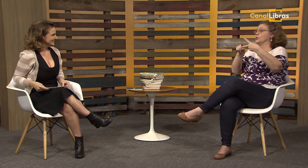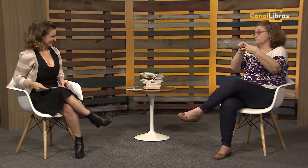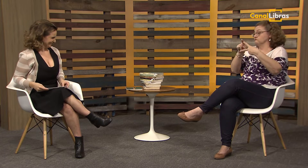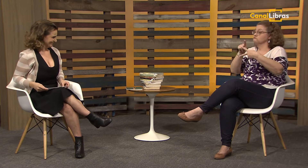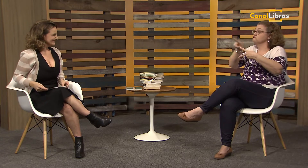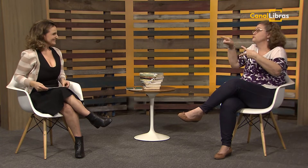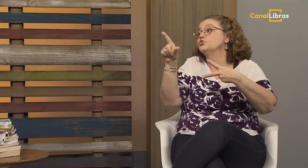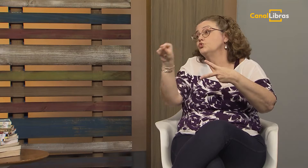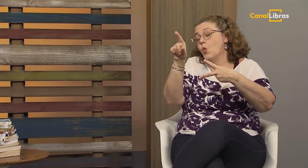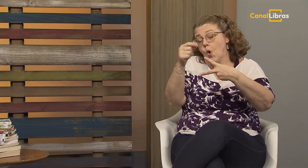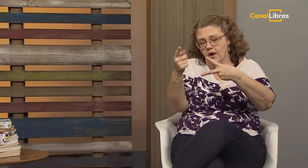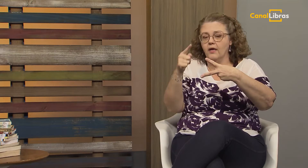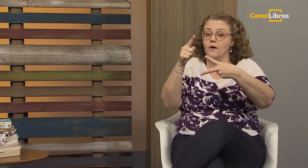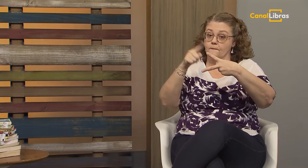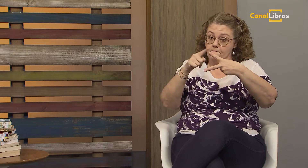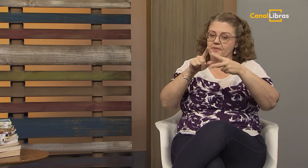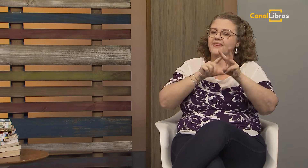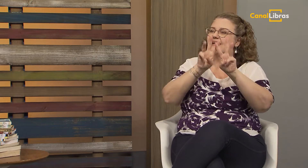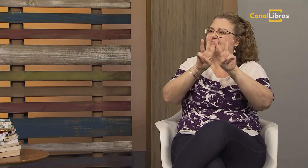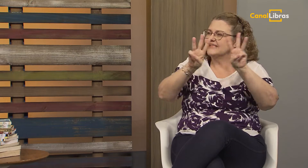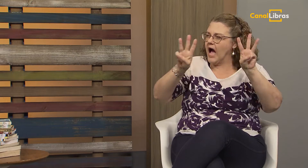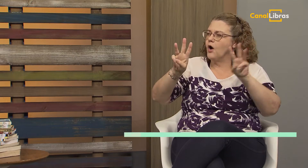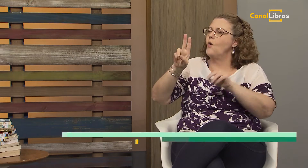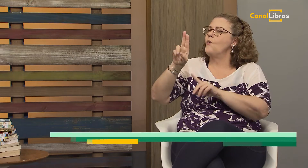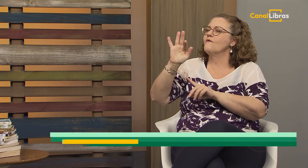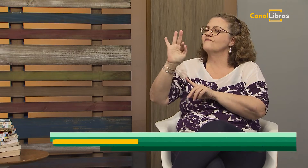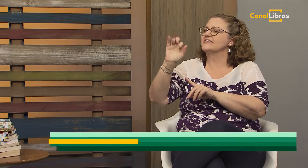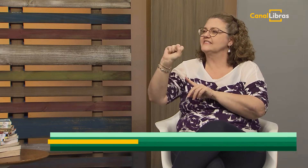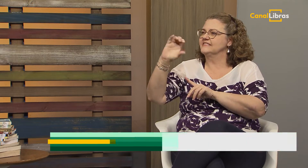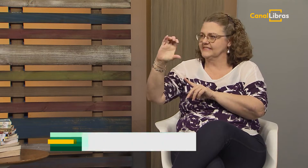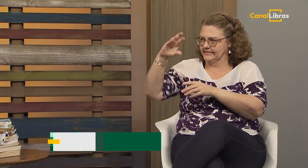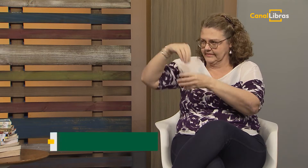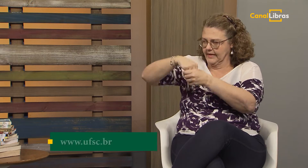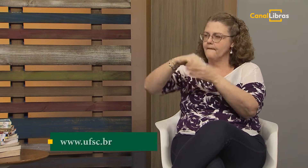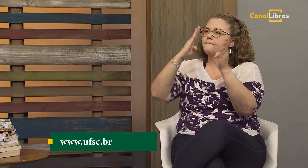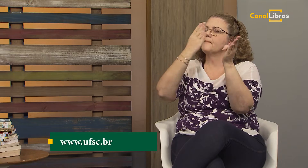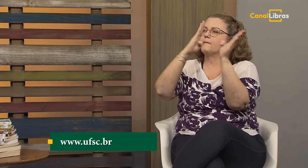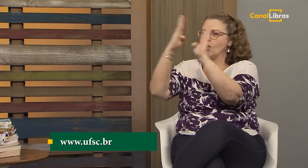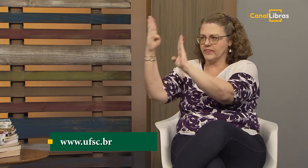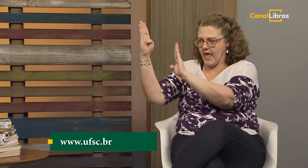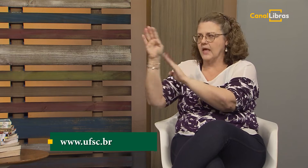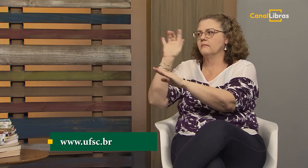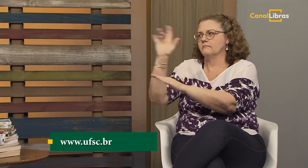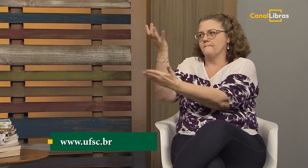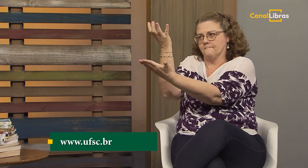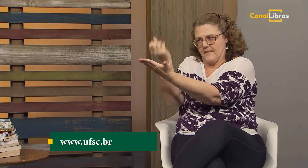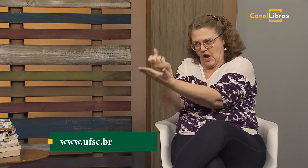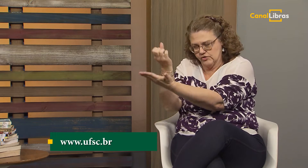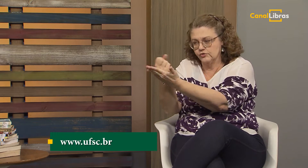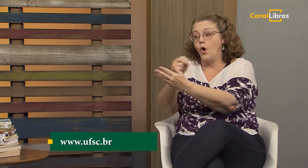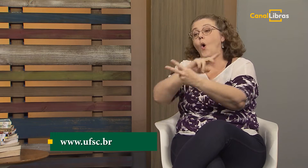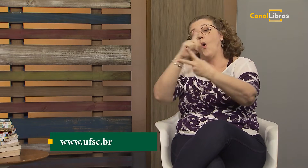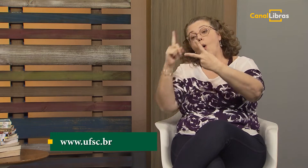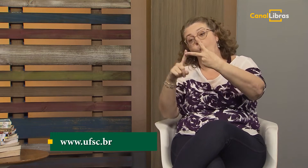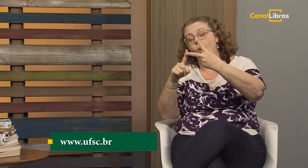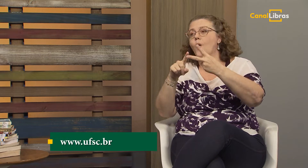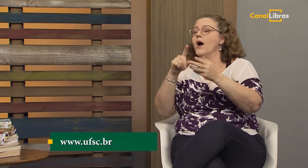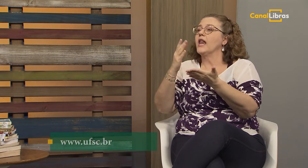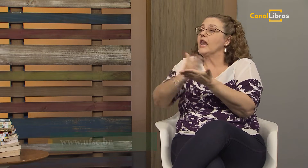duas plataformas, pelo site da Universidade Federal de Santa Catarina, acessando a biblioteca online e baixando. A outra forma é